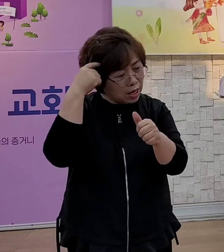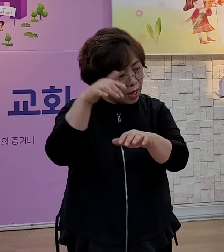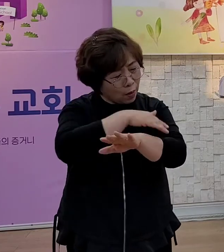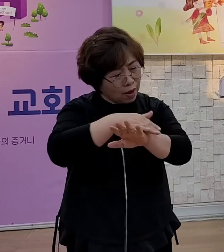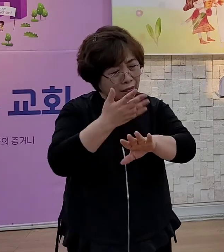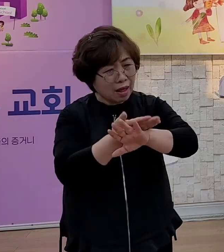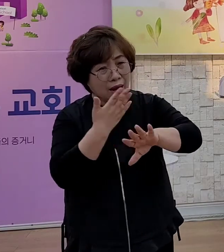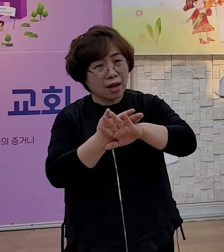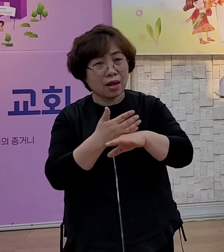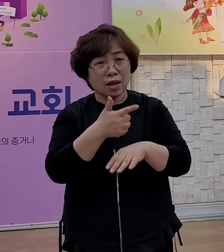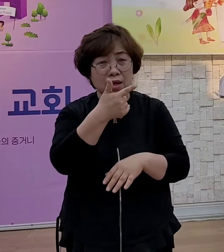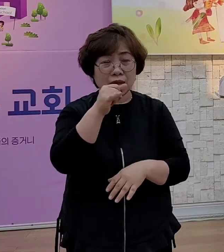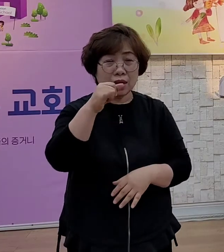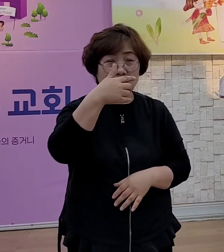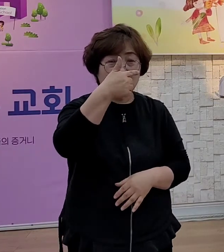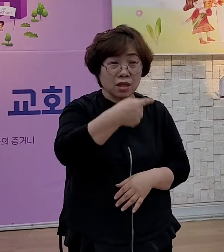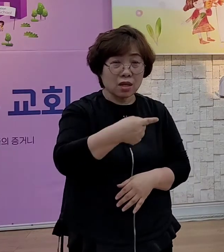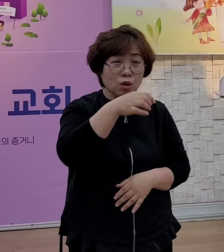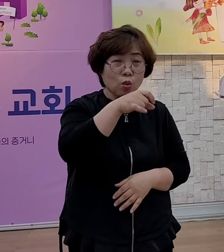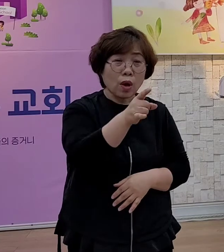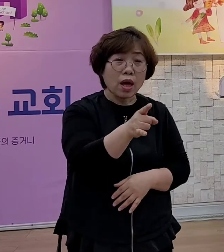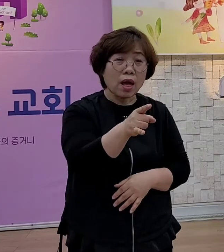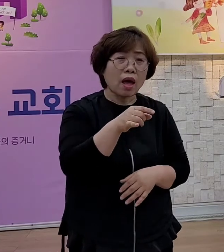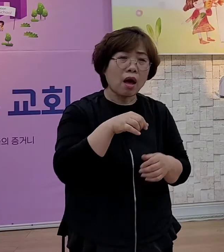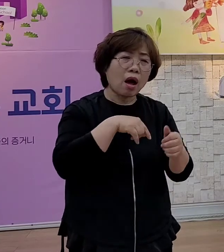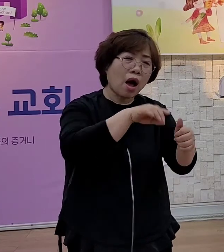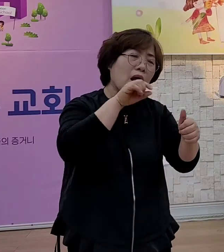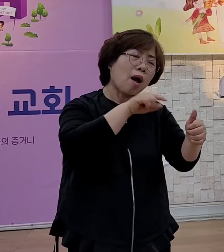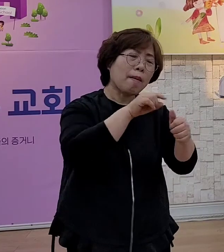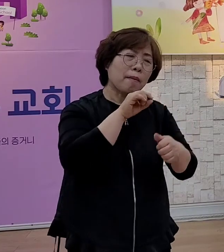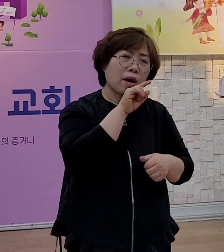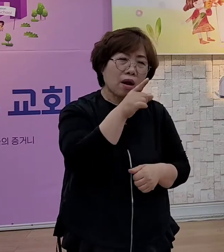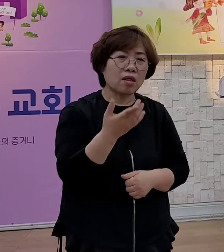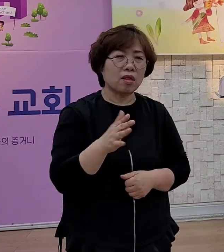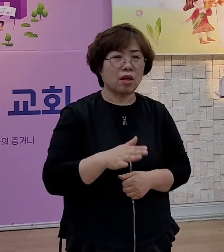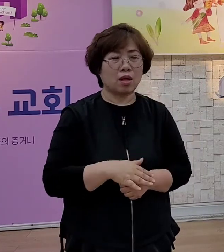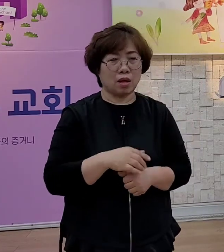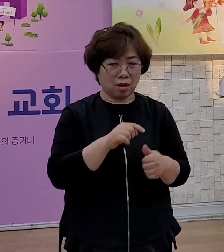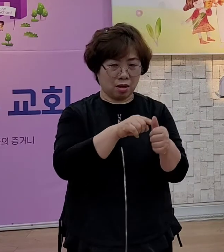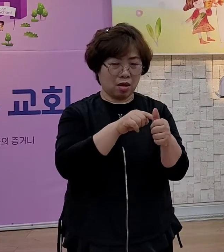그랬는데 다시스로 가고 싶어. 이게 요나였어요.